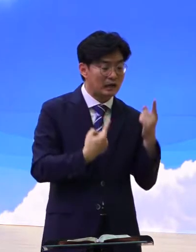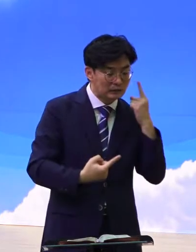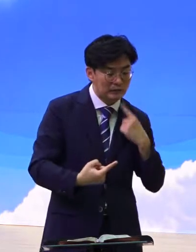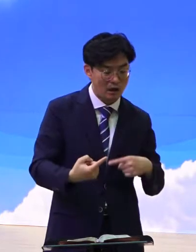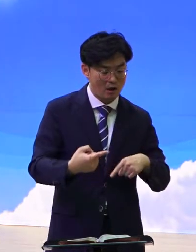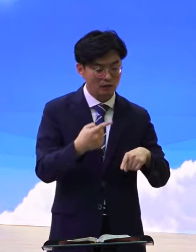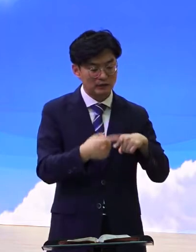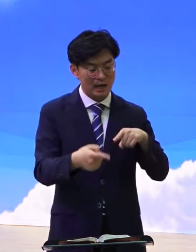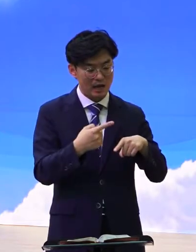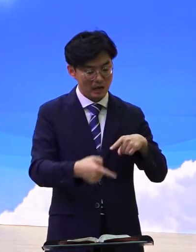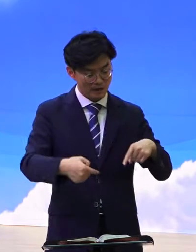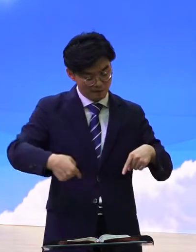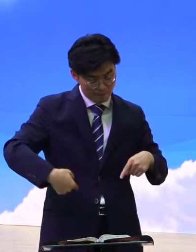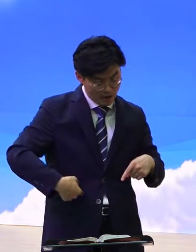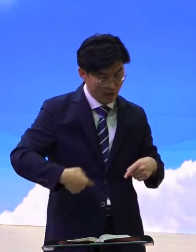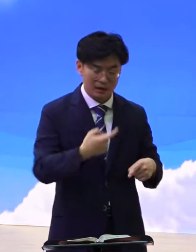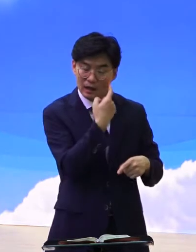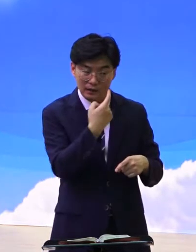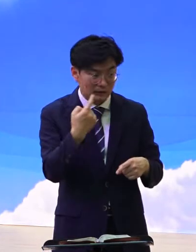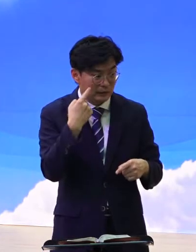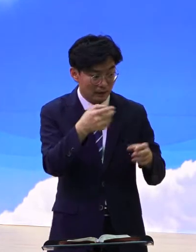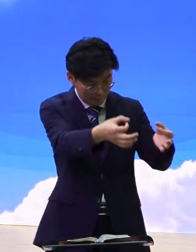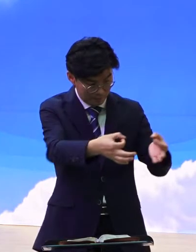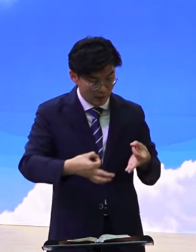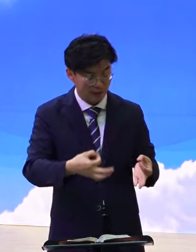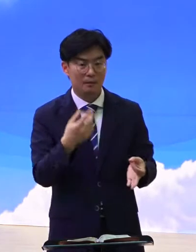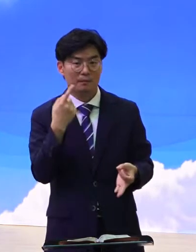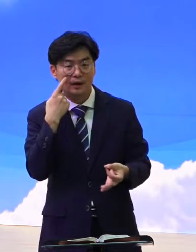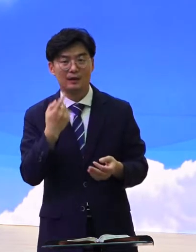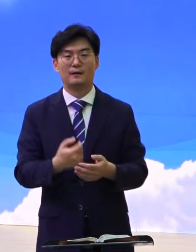예수님이 찾아오셨죠. 그리고 예수님이 뭐라고 말씀하셨습니까?